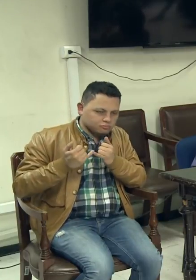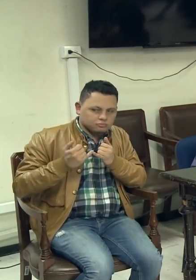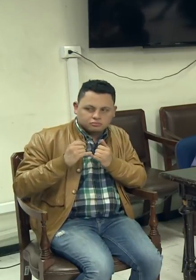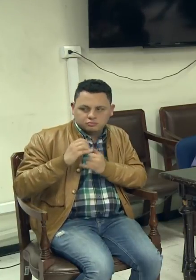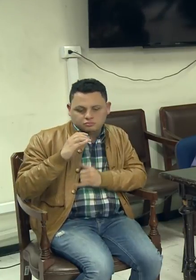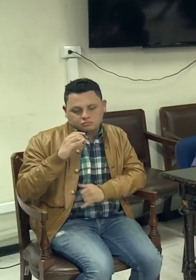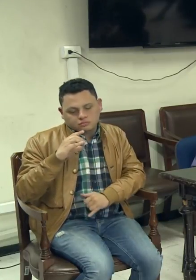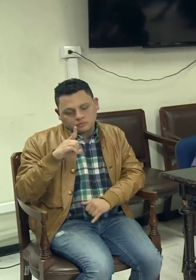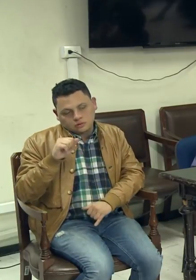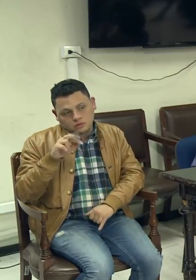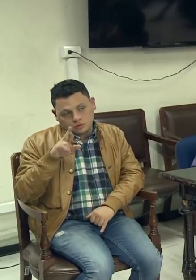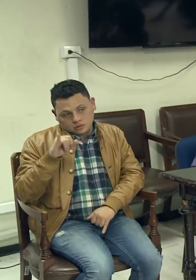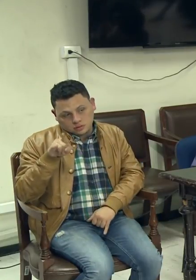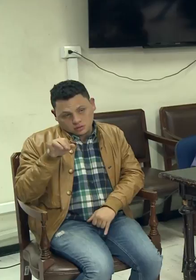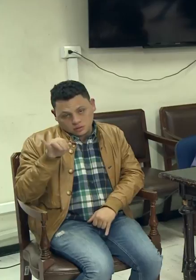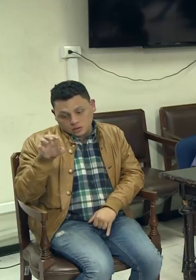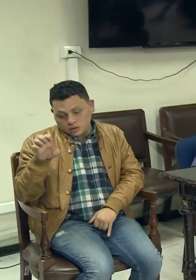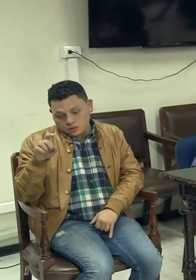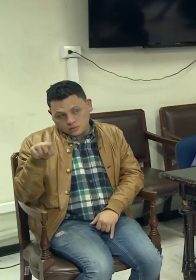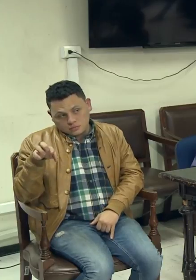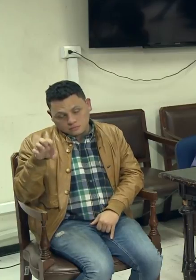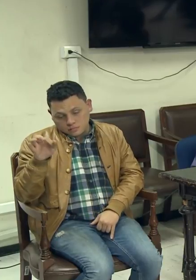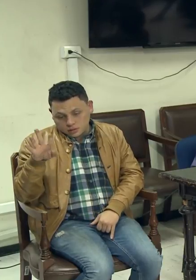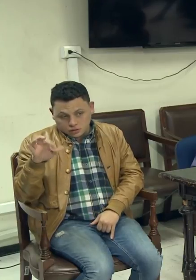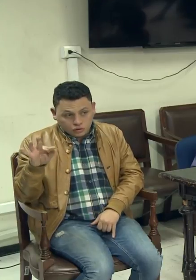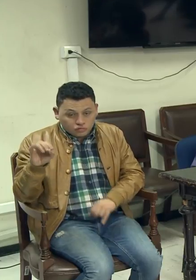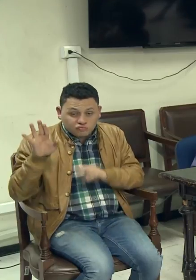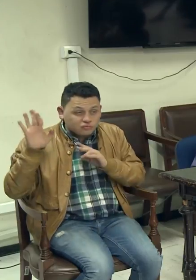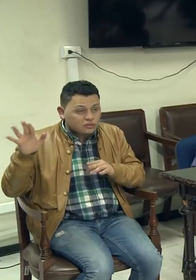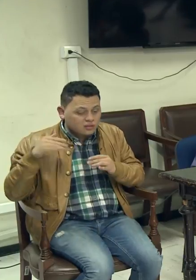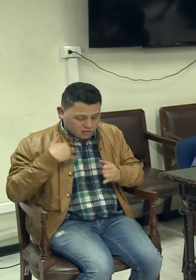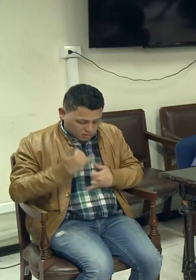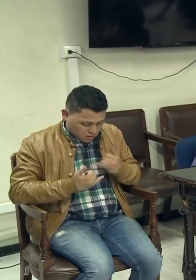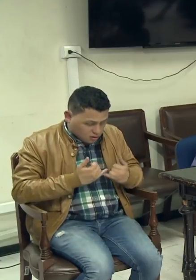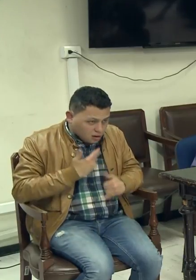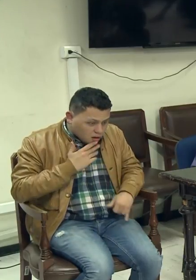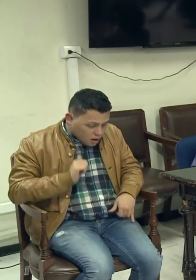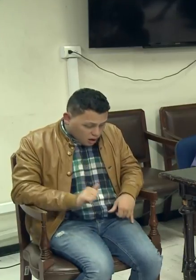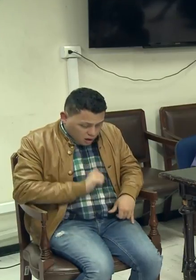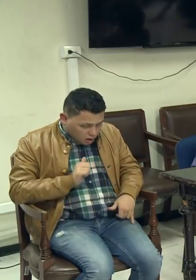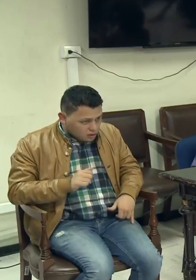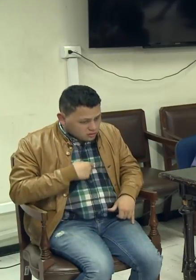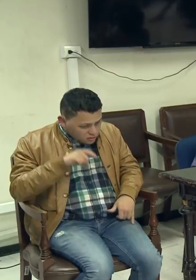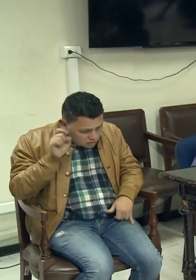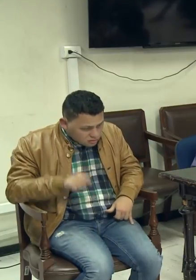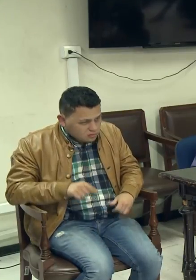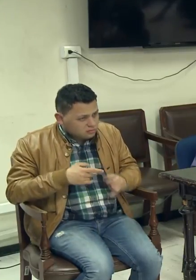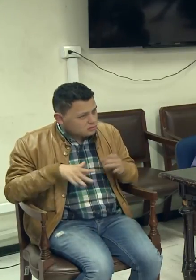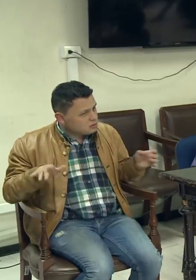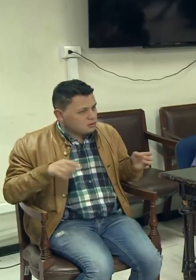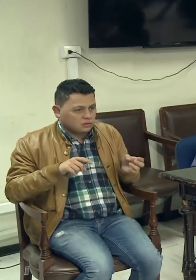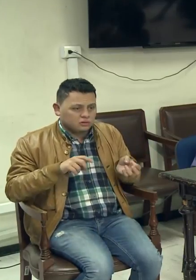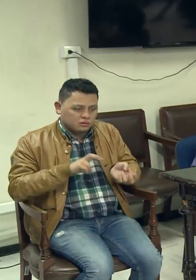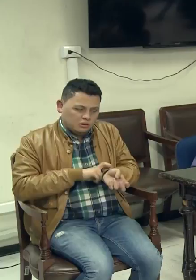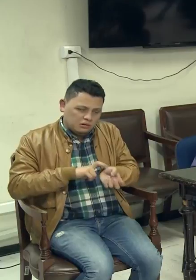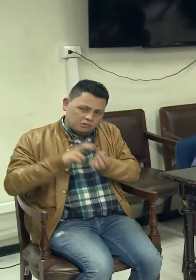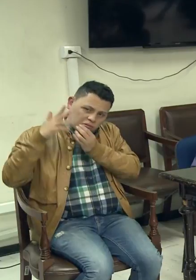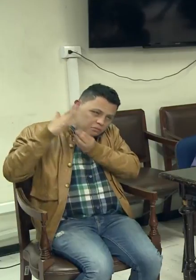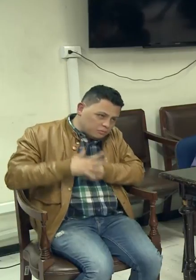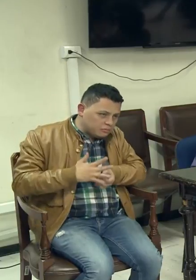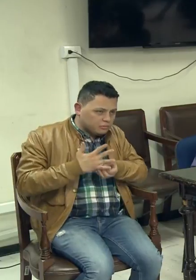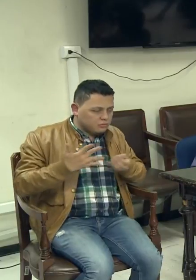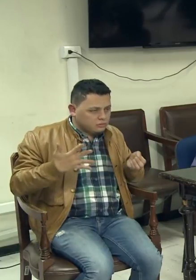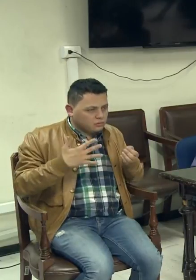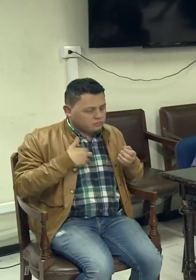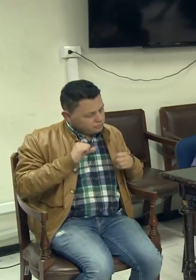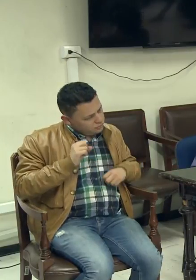Clarice Lispector habla de la identidad del ser mujer y de la necesidad de romper el racismo para